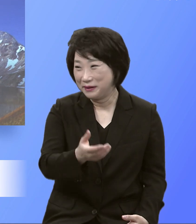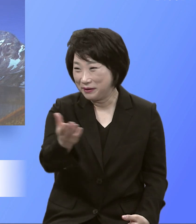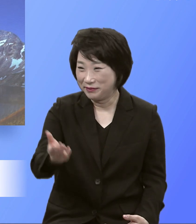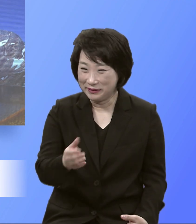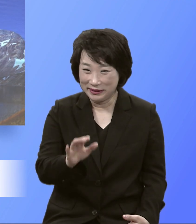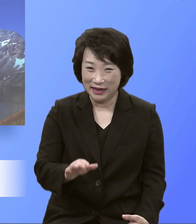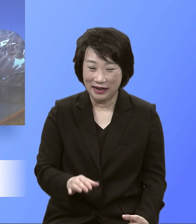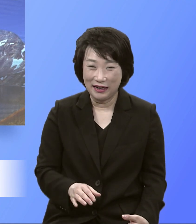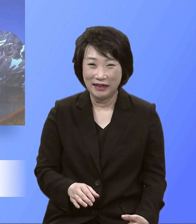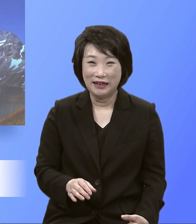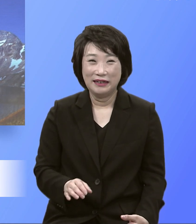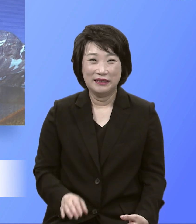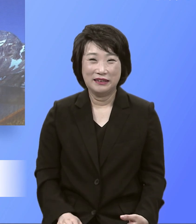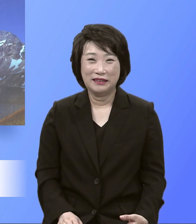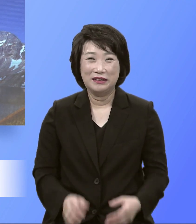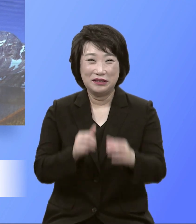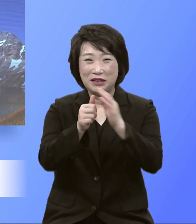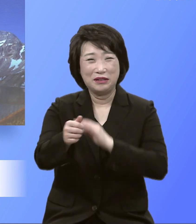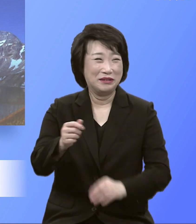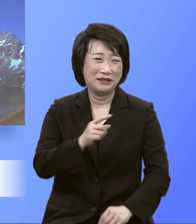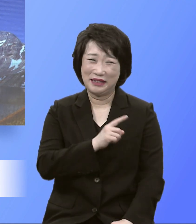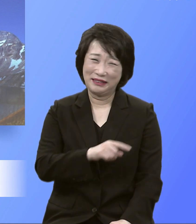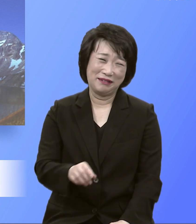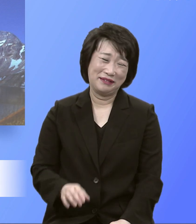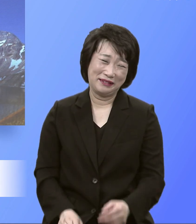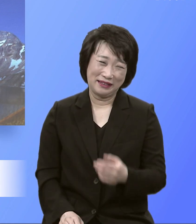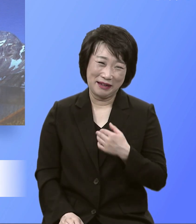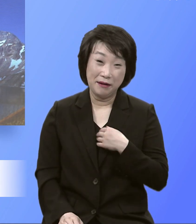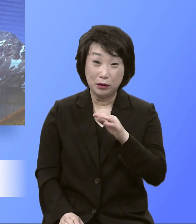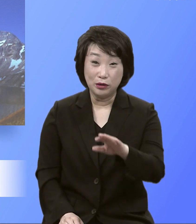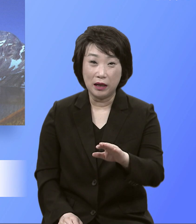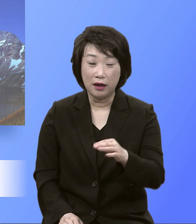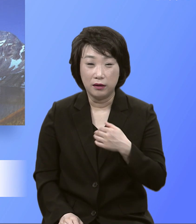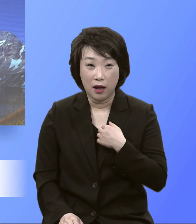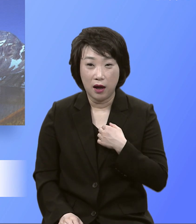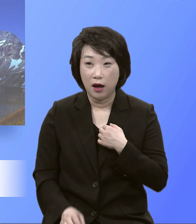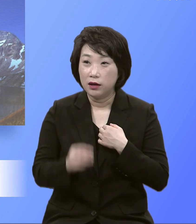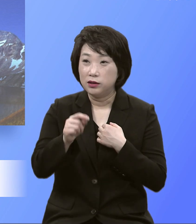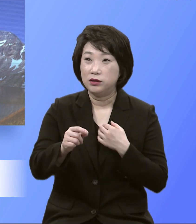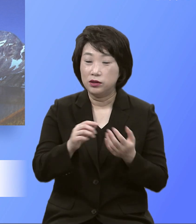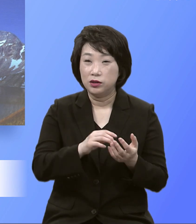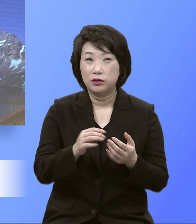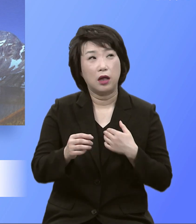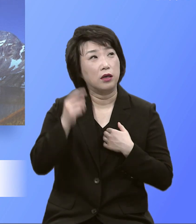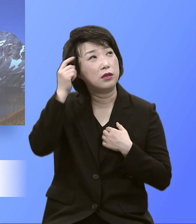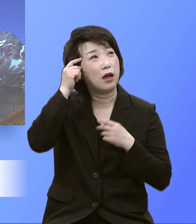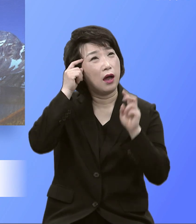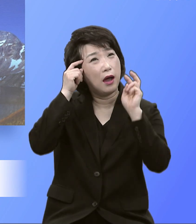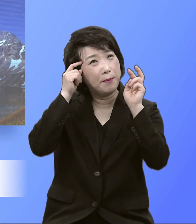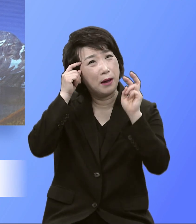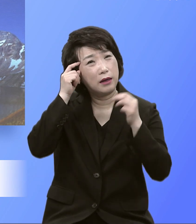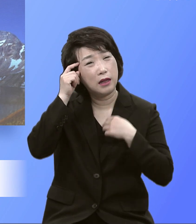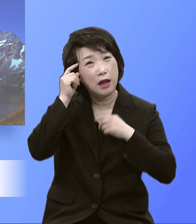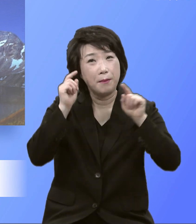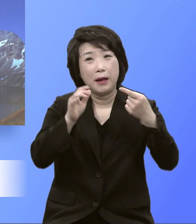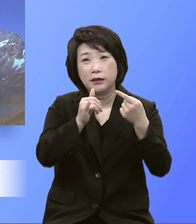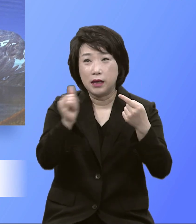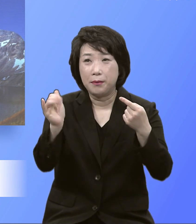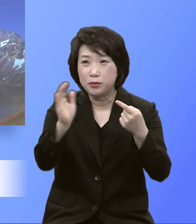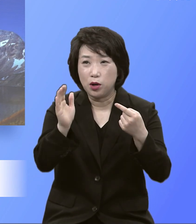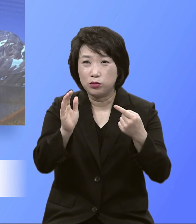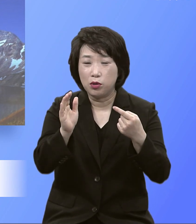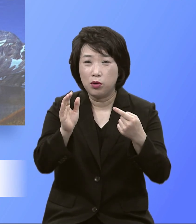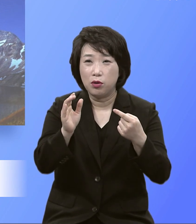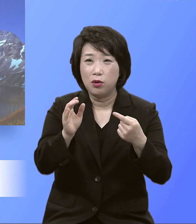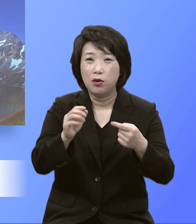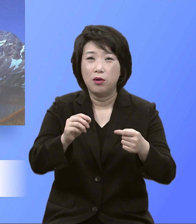번 선수같이 뛰었어요. 예. 근데 제가 그 많은, 내 생각은 아마 100명은 더